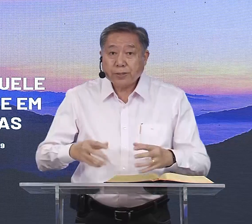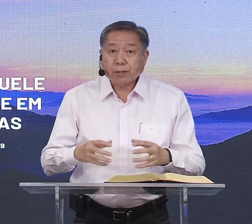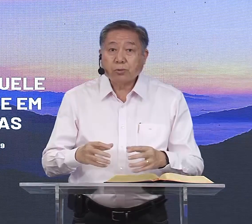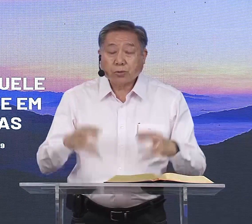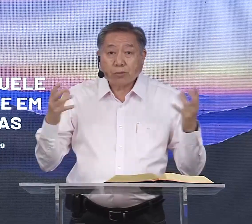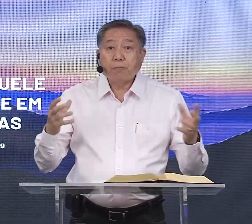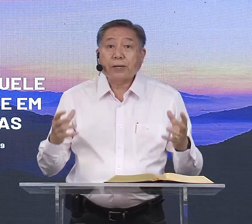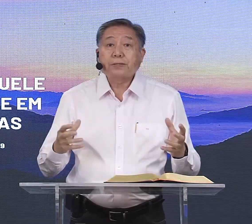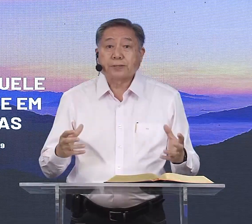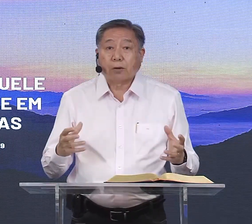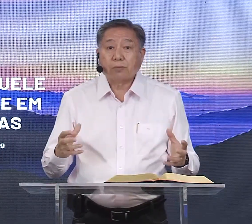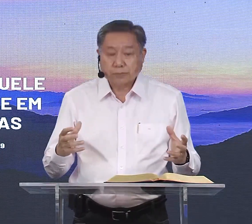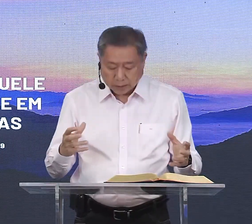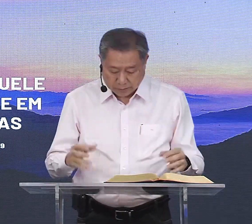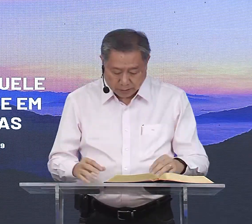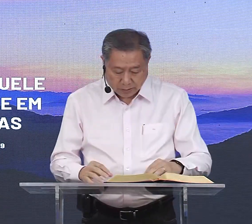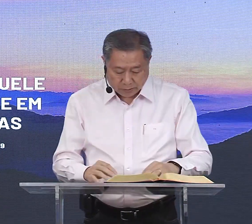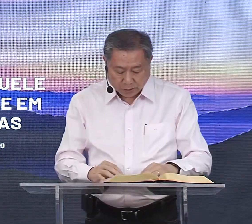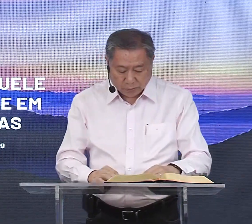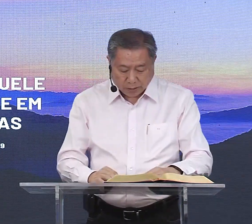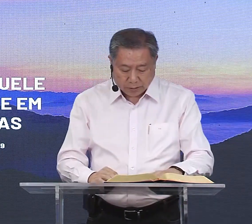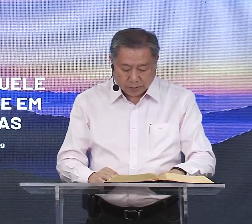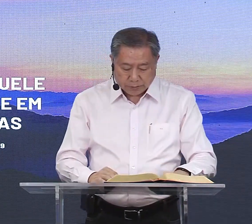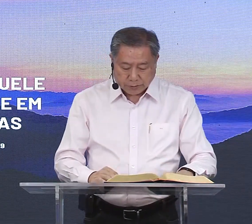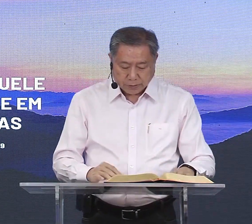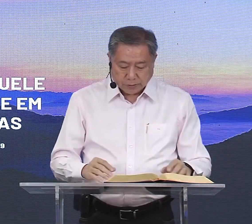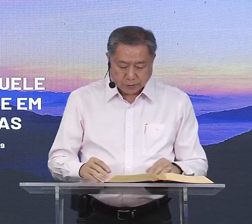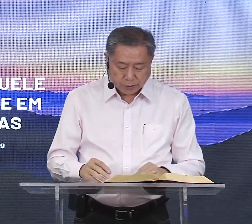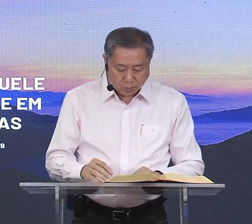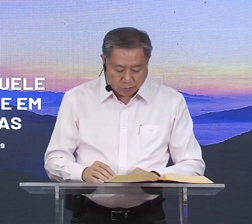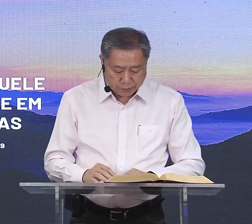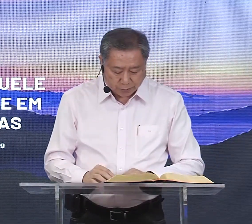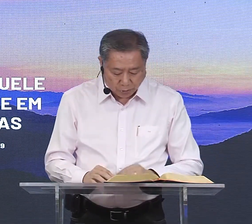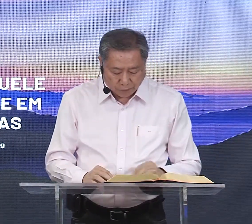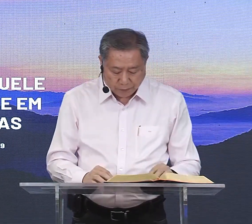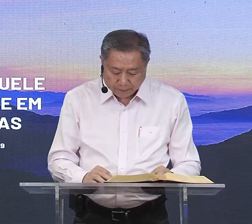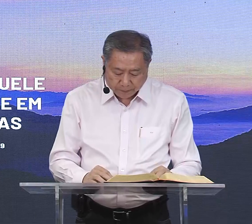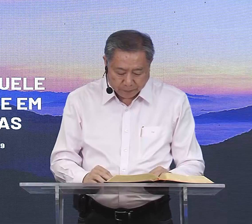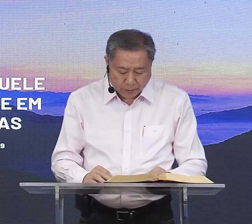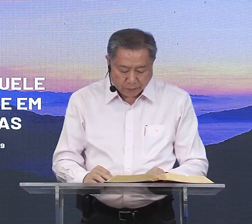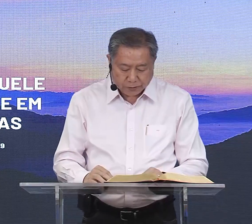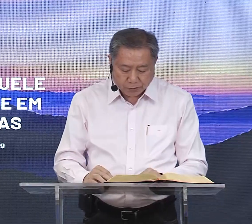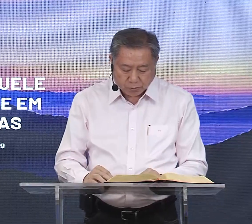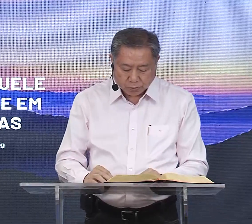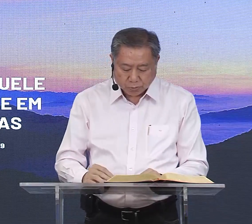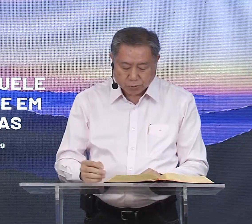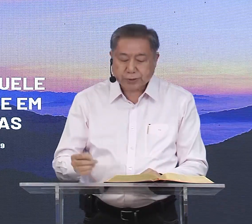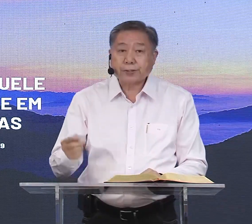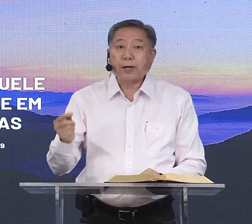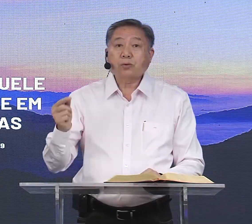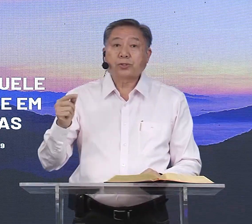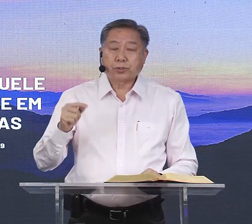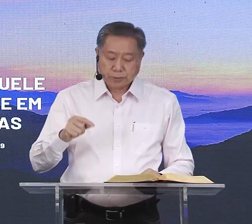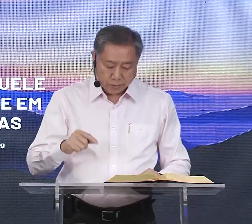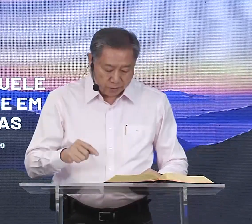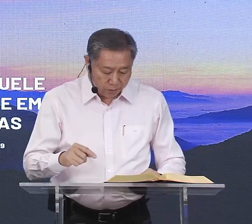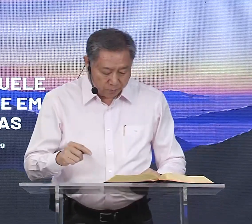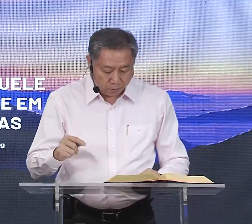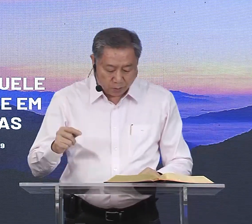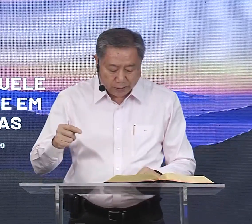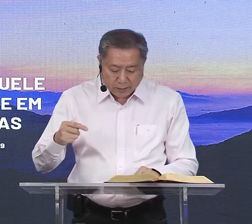nos limita muito a compreensão, né? Então, aqui diz assim, Salmo 19, versículo 1, os